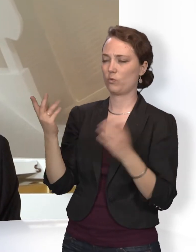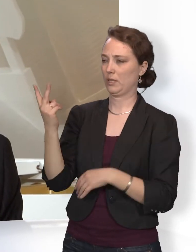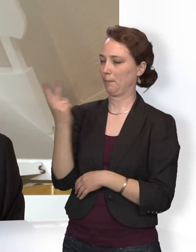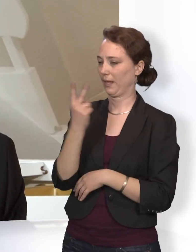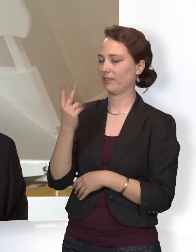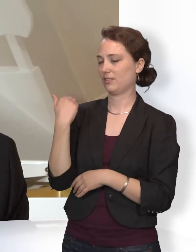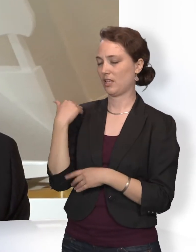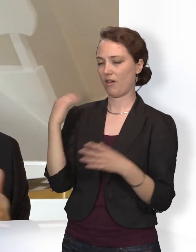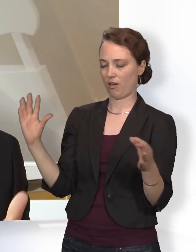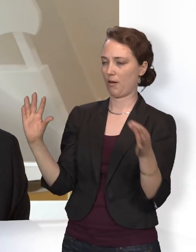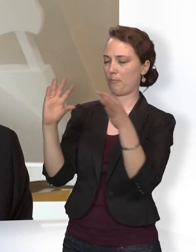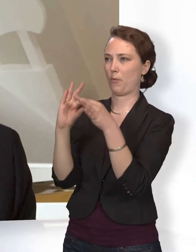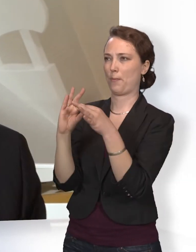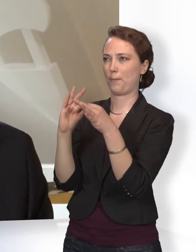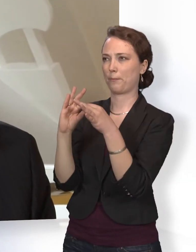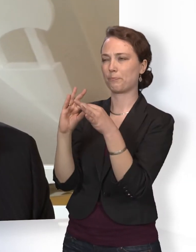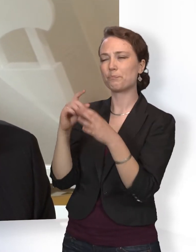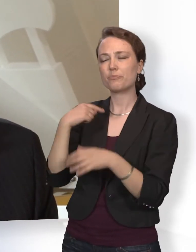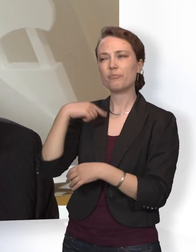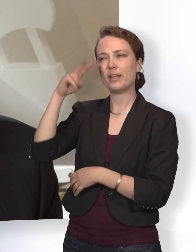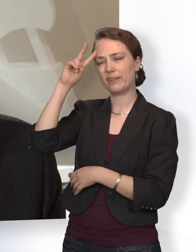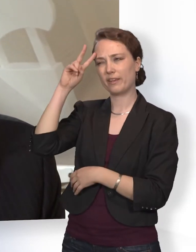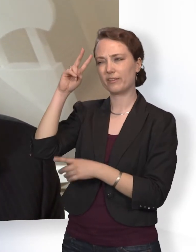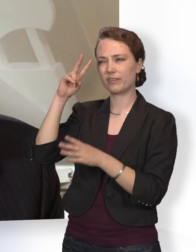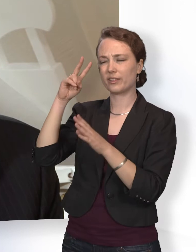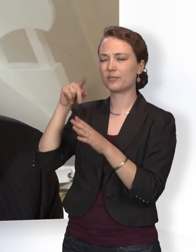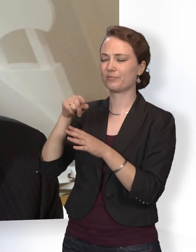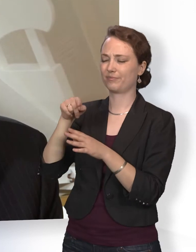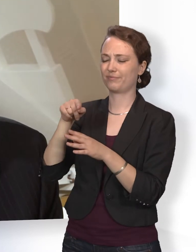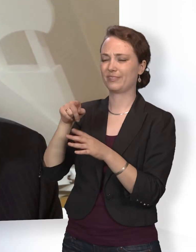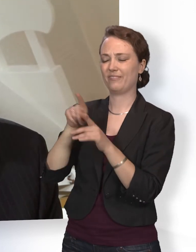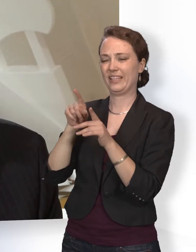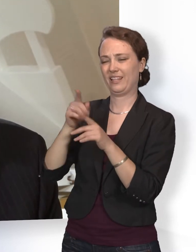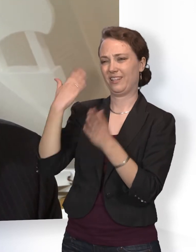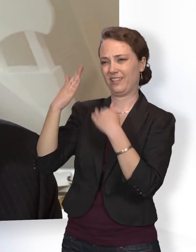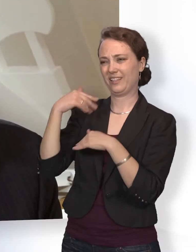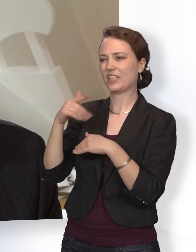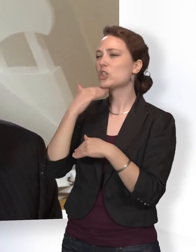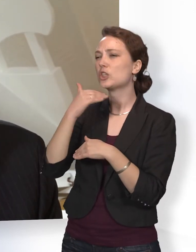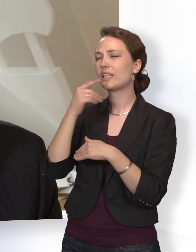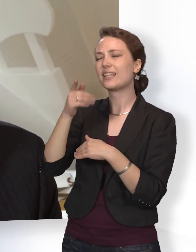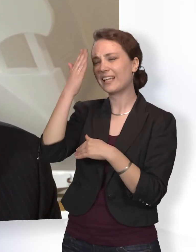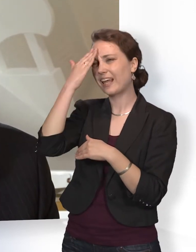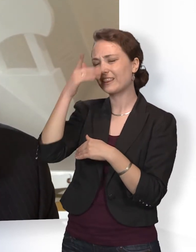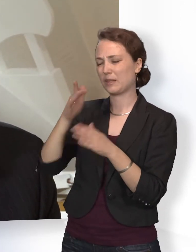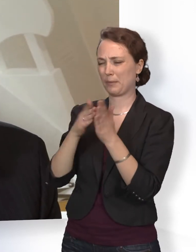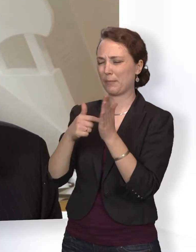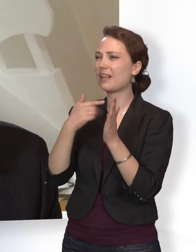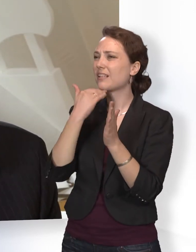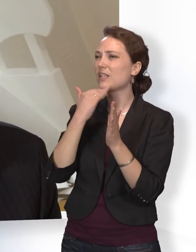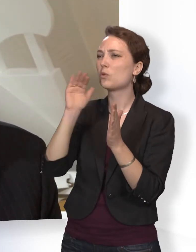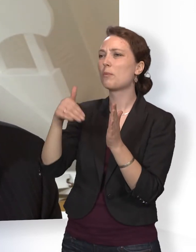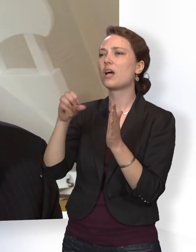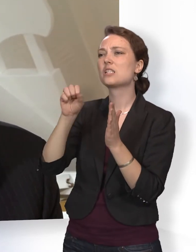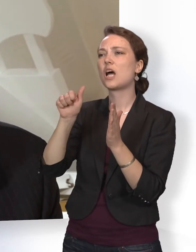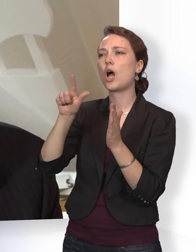zusammen. Und das erinnert mich an diese Stelle, wo Salomo im Tempel war und er